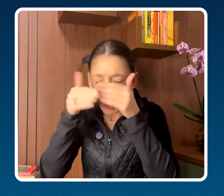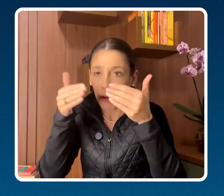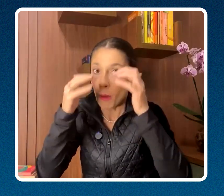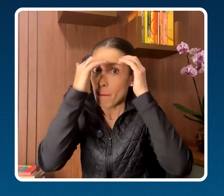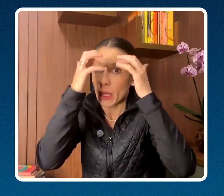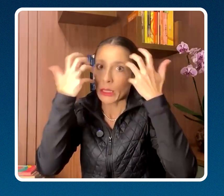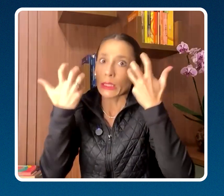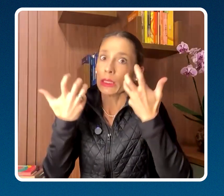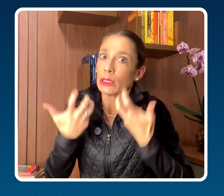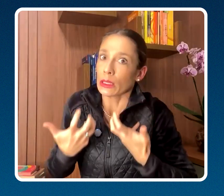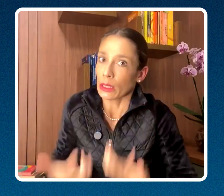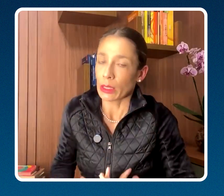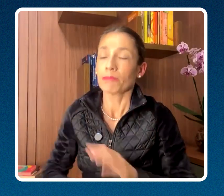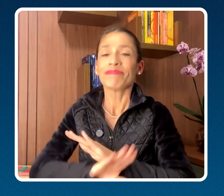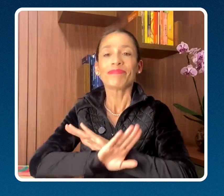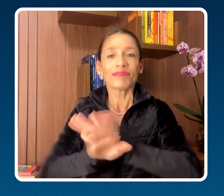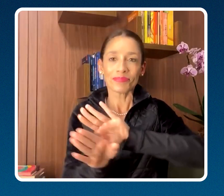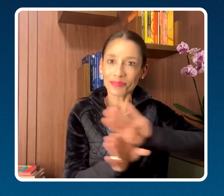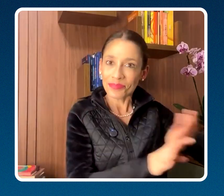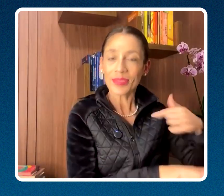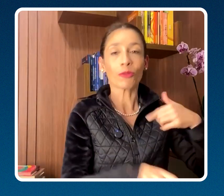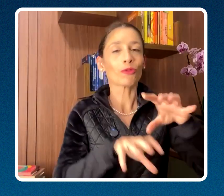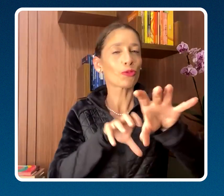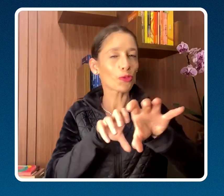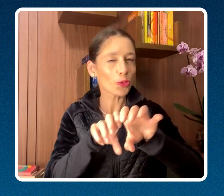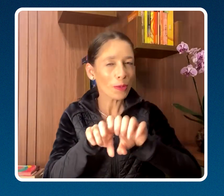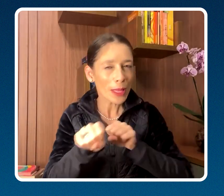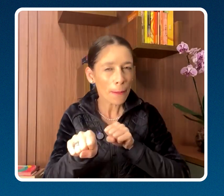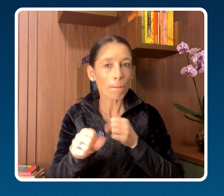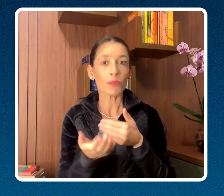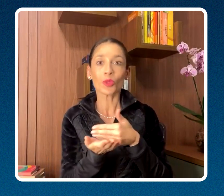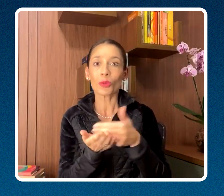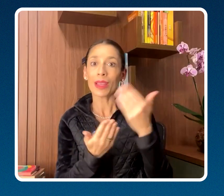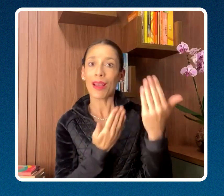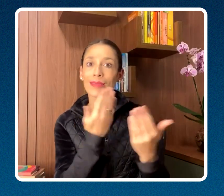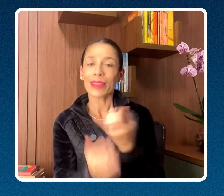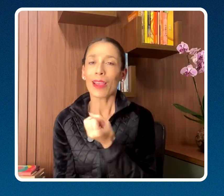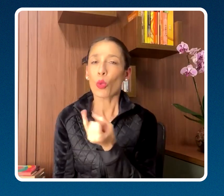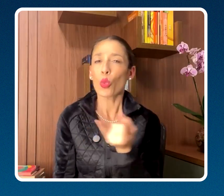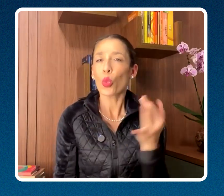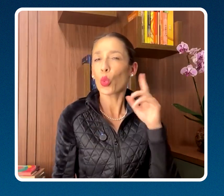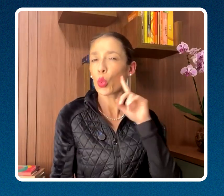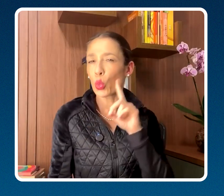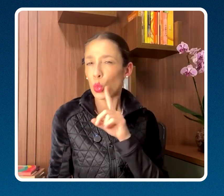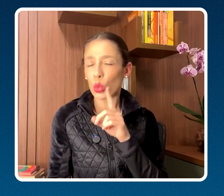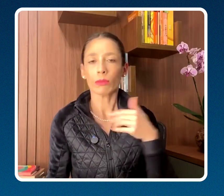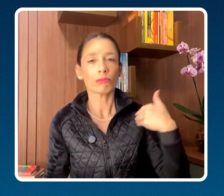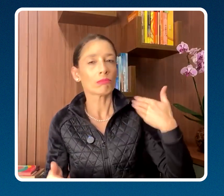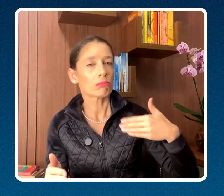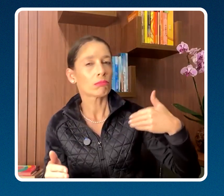me formei, né, fui entrando aos poucos, comecei a atender alguns pacientes surdos e foi